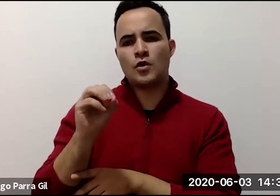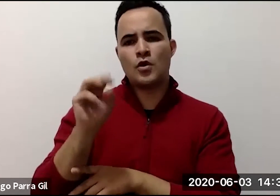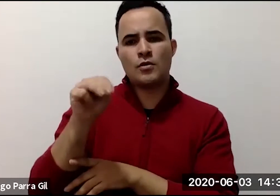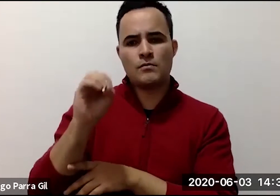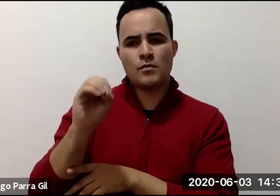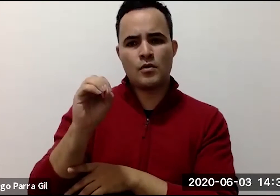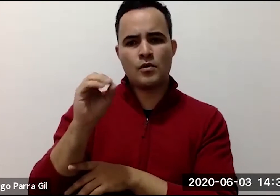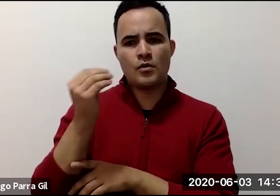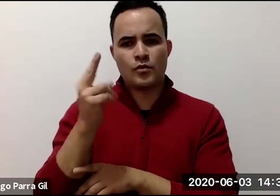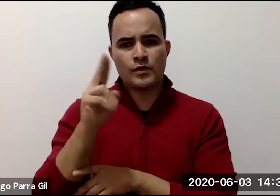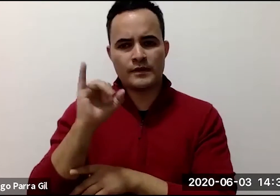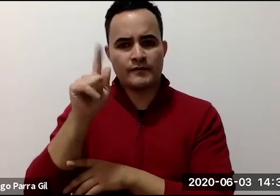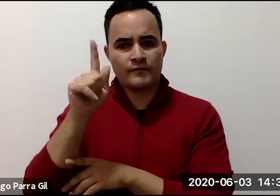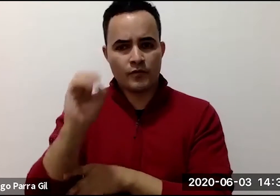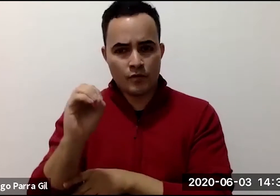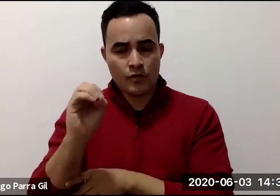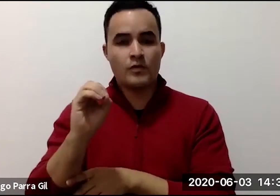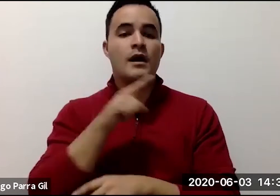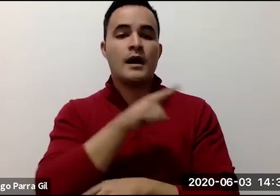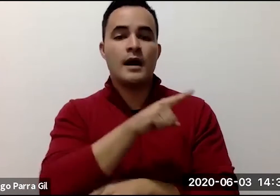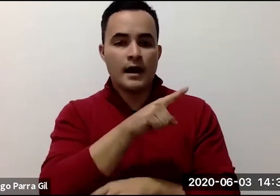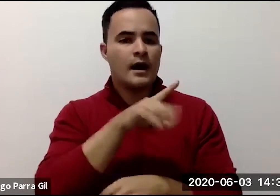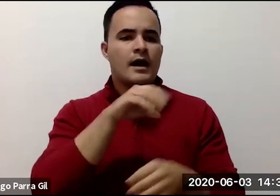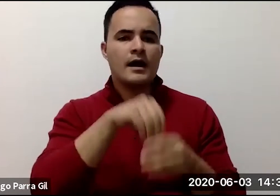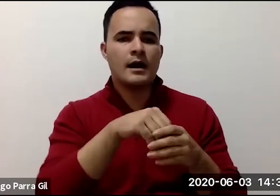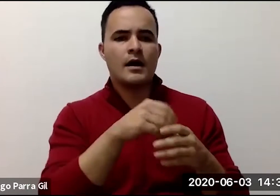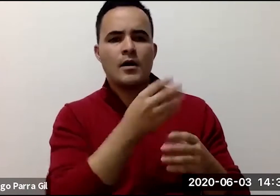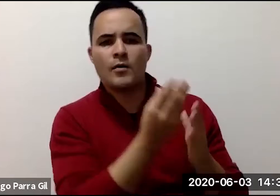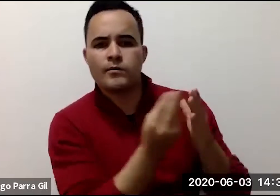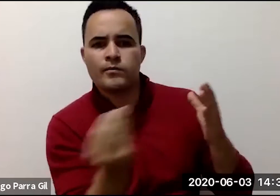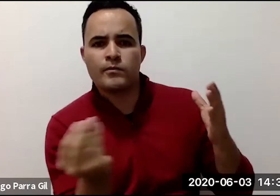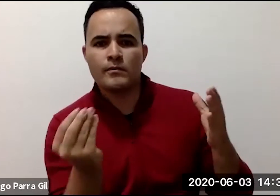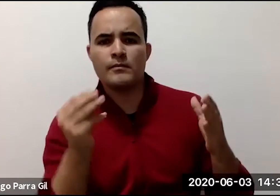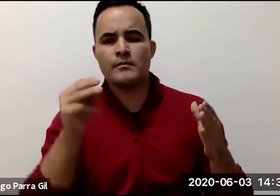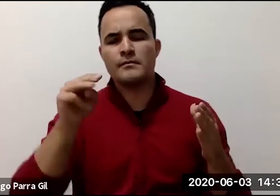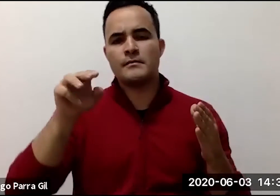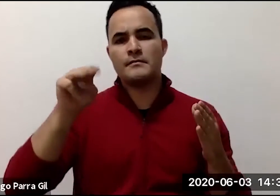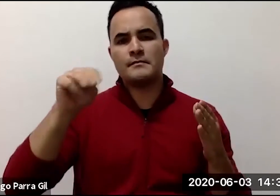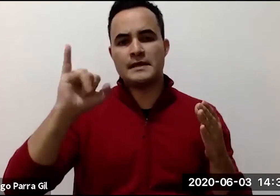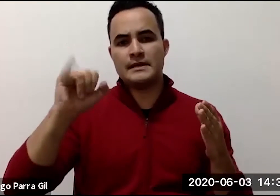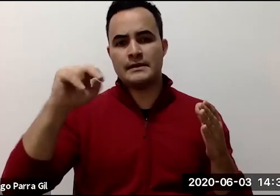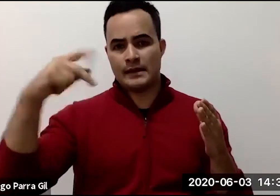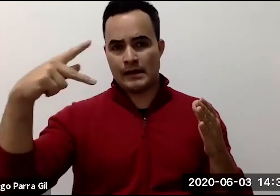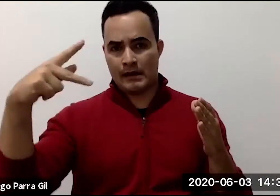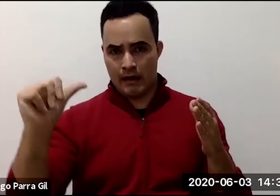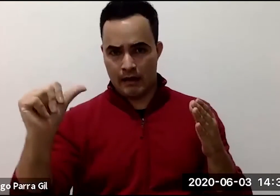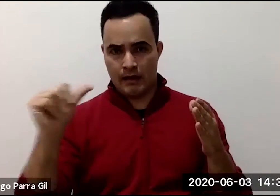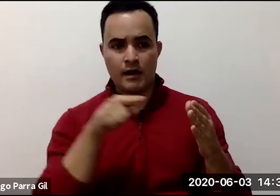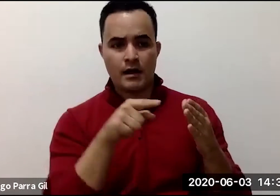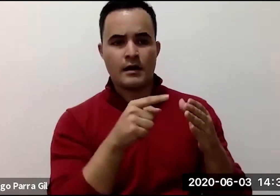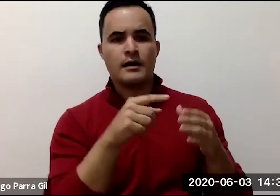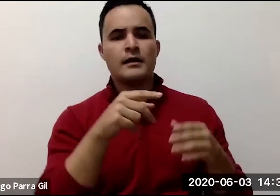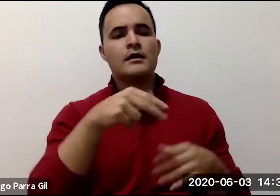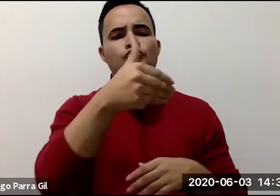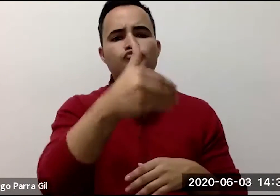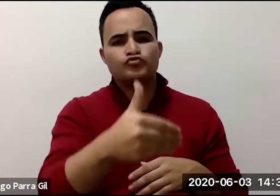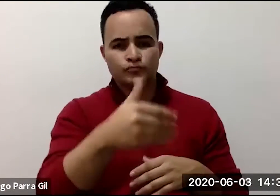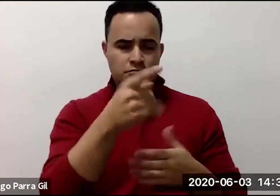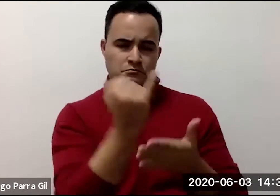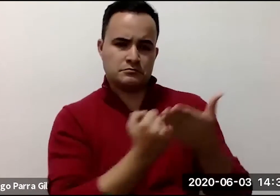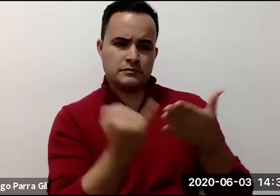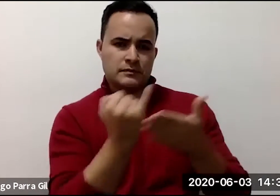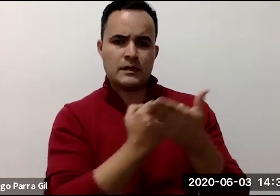indígena, Meneca, que se llama Dalai Cuiru. Y Dalai, en un trabajo de inmersión